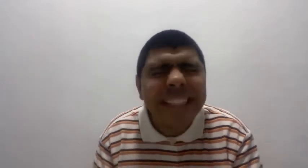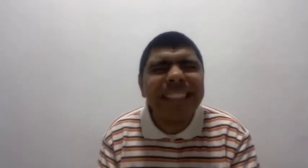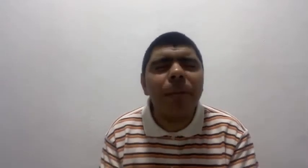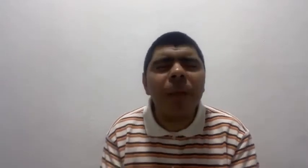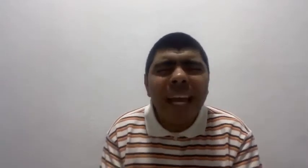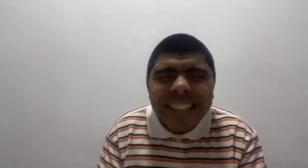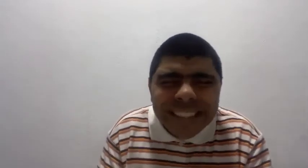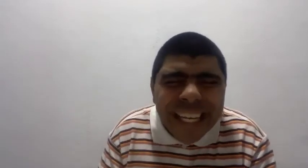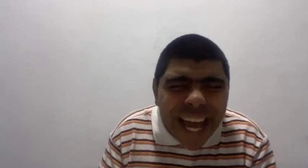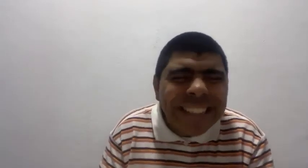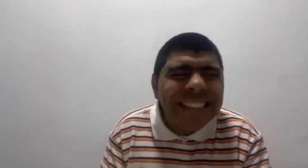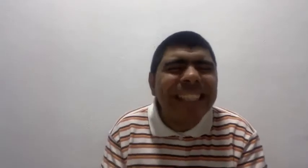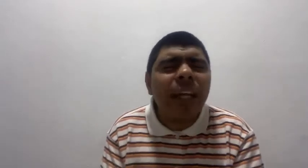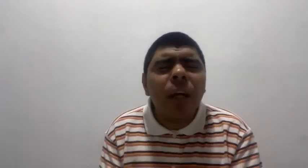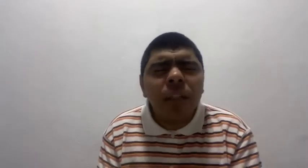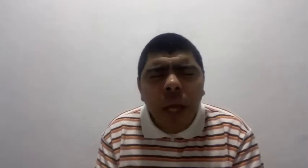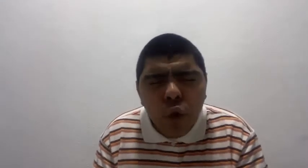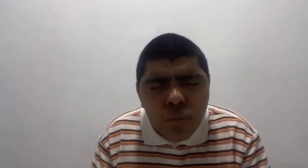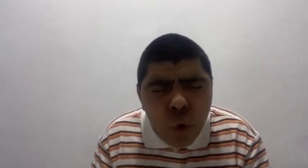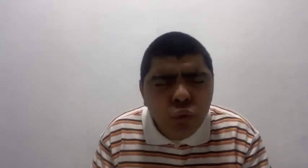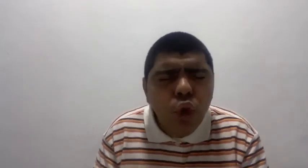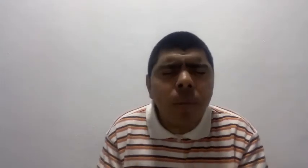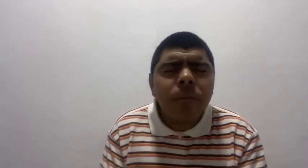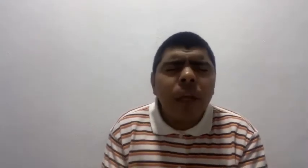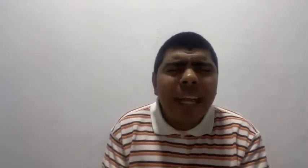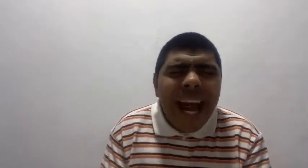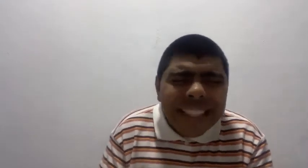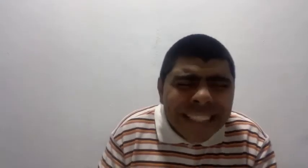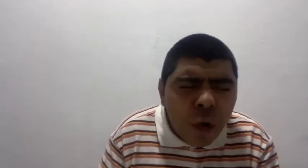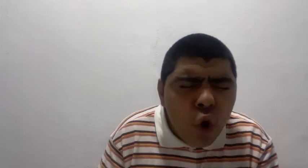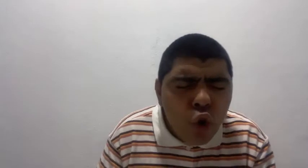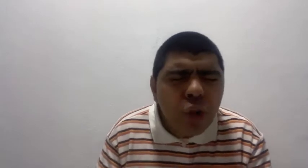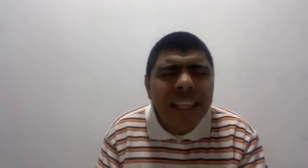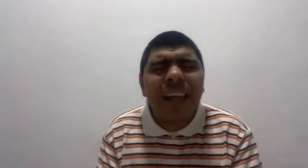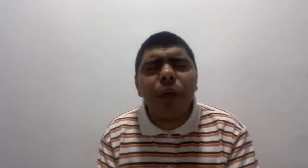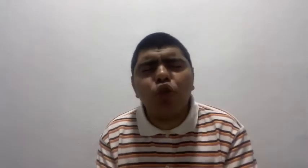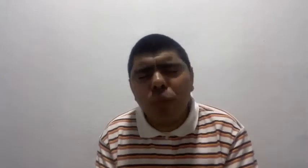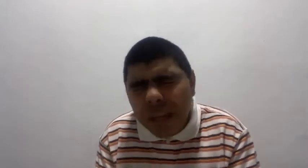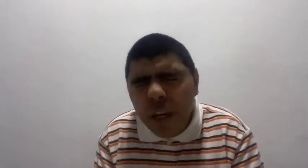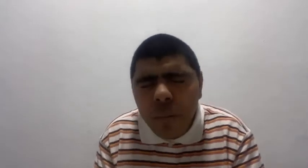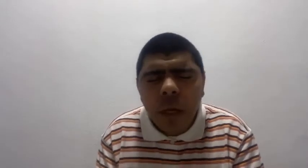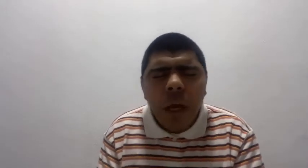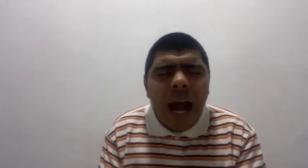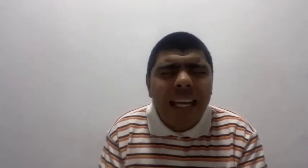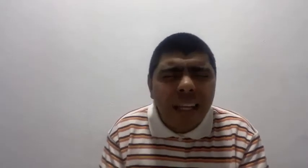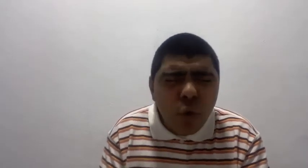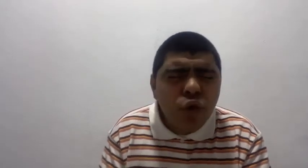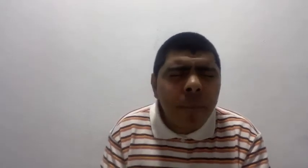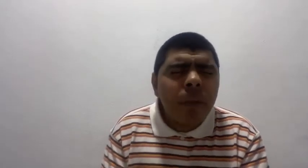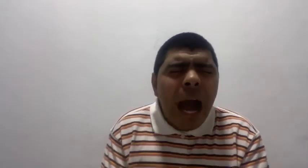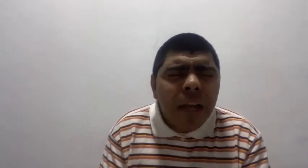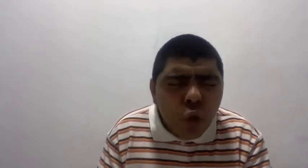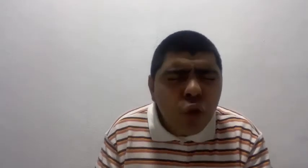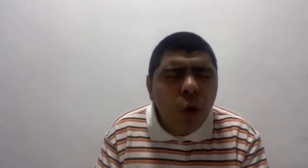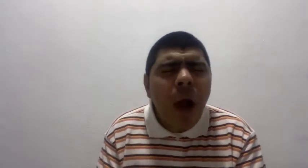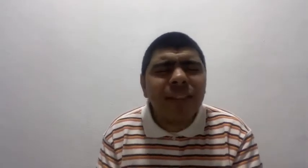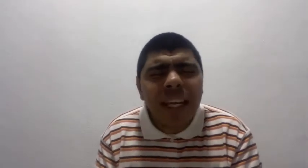maduramente delante de un mundo que anda en oscuridad, Dios mío. Aleluya. Ayúdanos a hacer